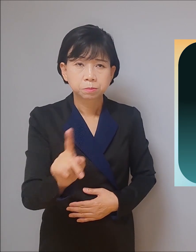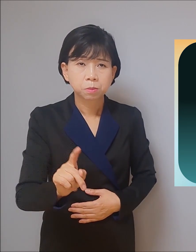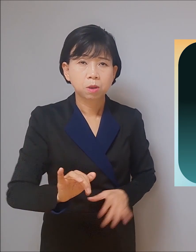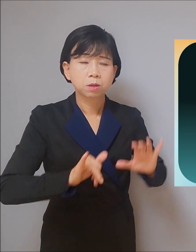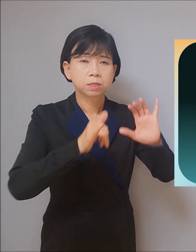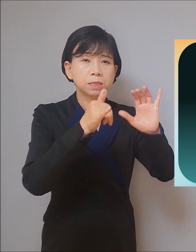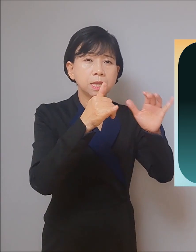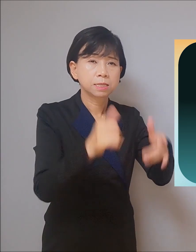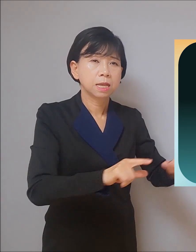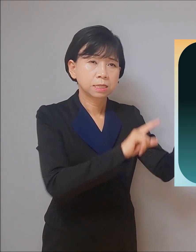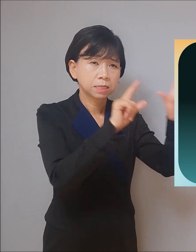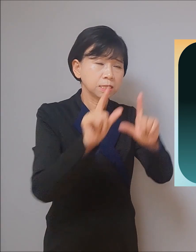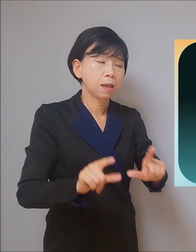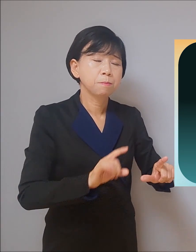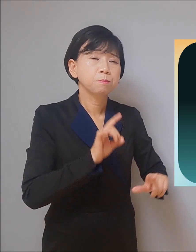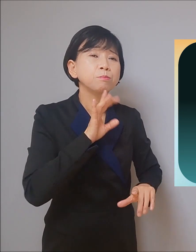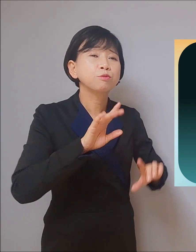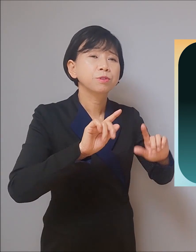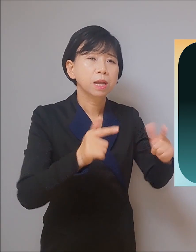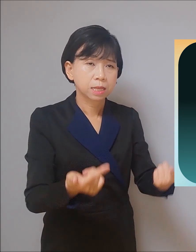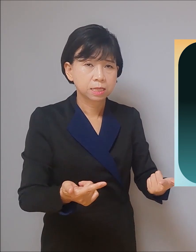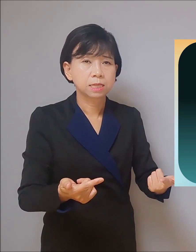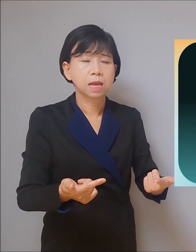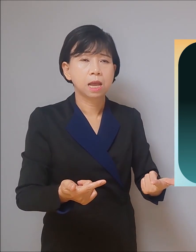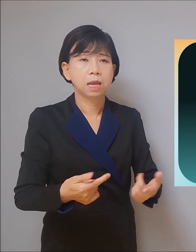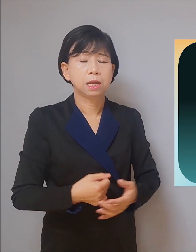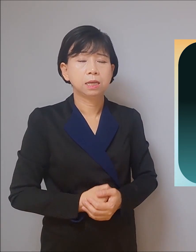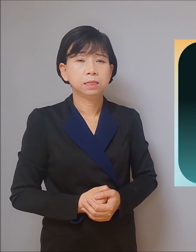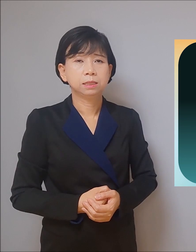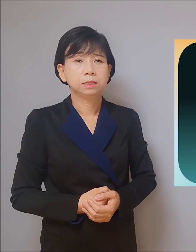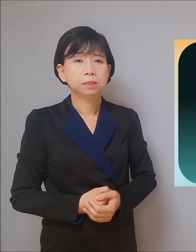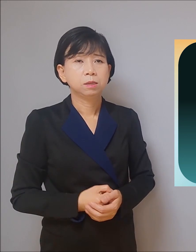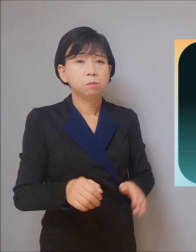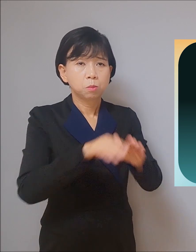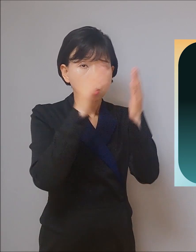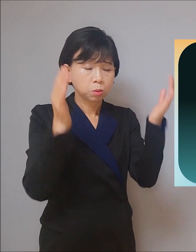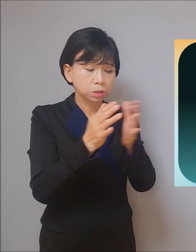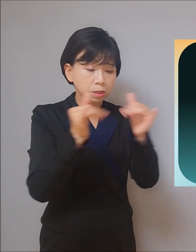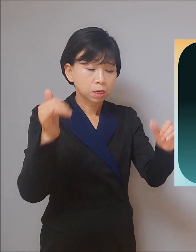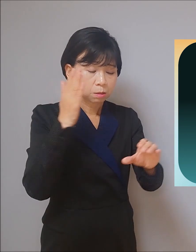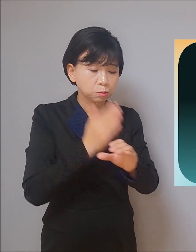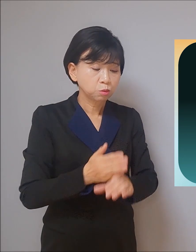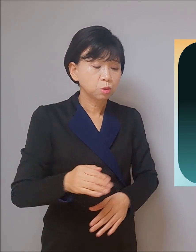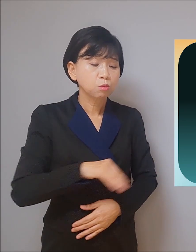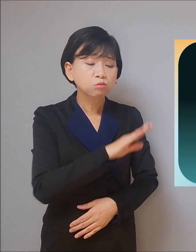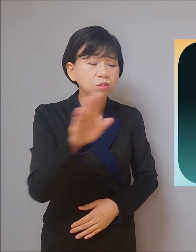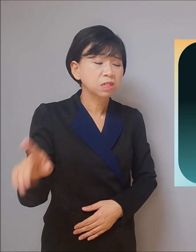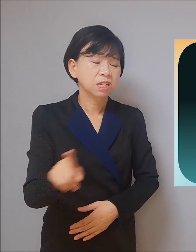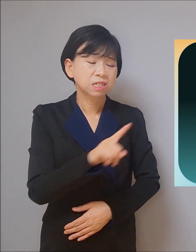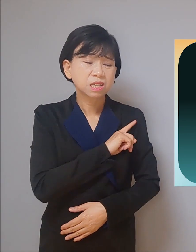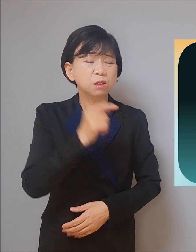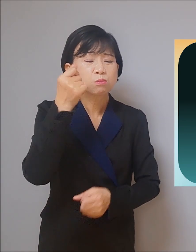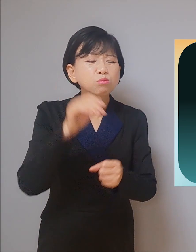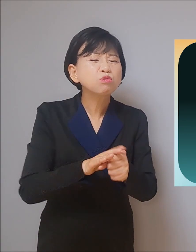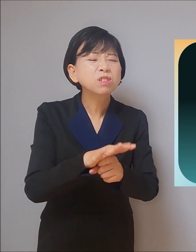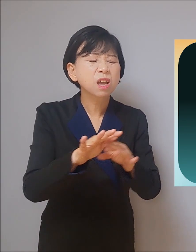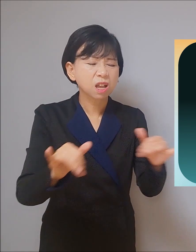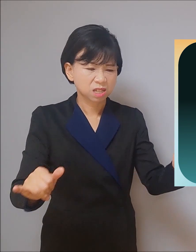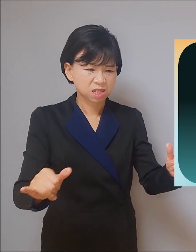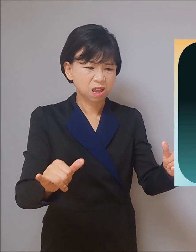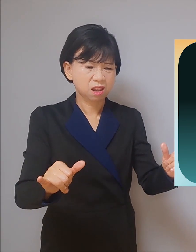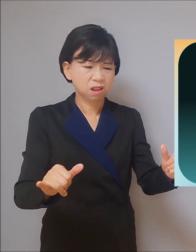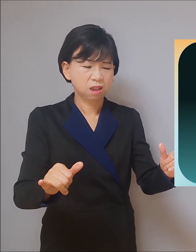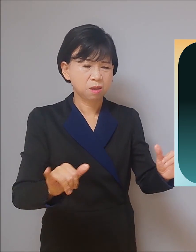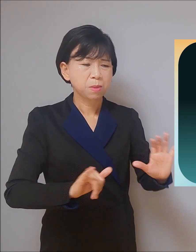것이 다만 이 세상의 삶뿐이면 모든 사람 가운데 우리가 더욱 어떠한 자라고요?